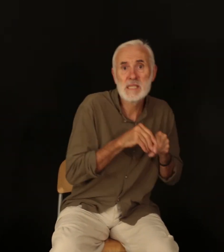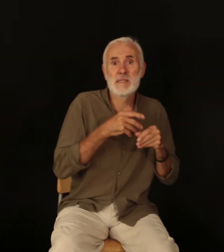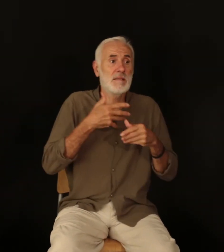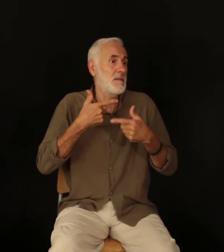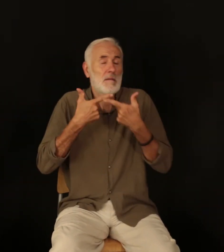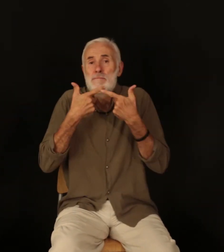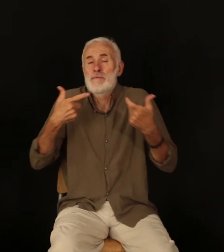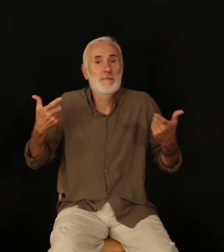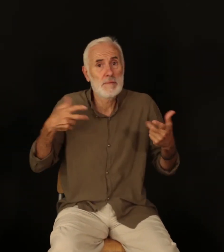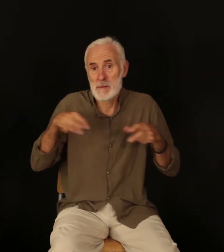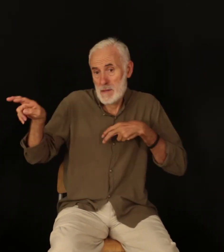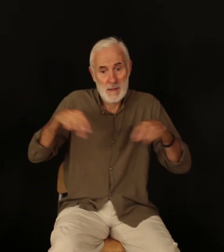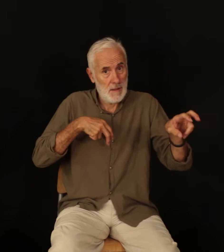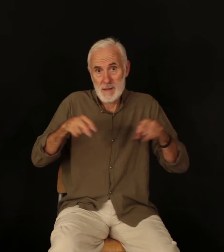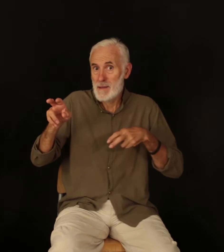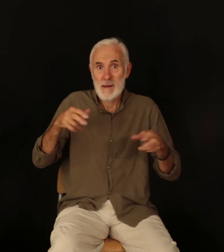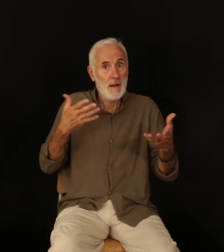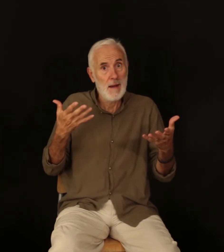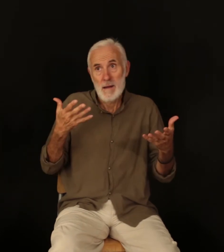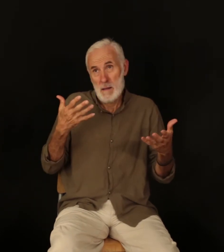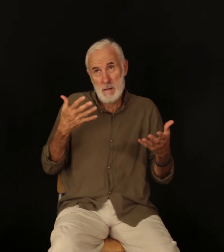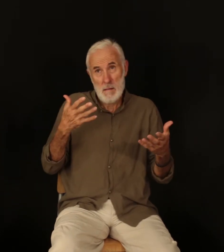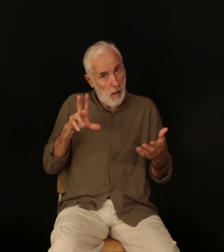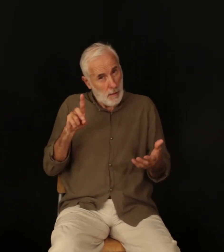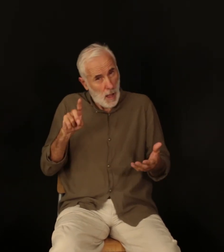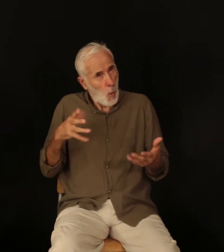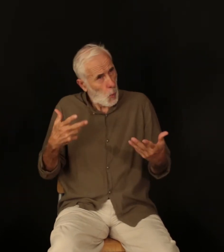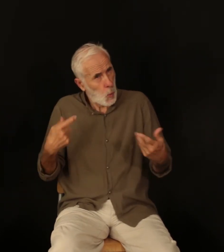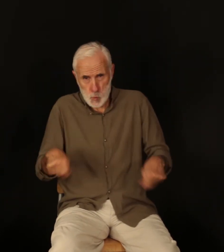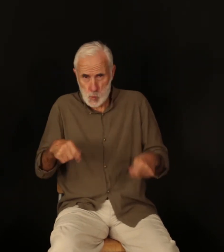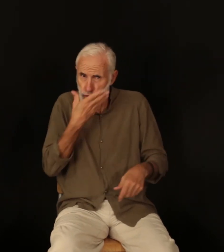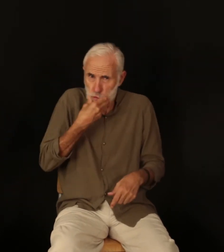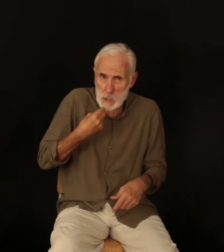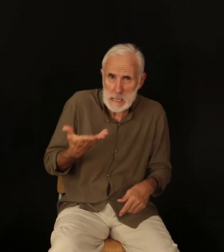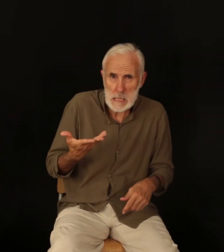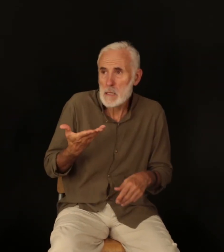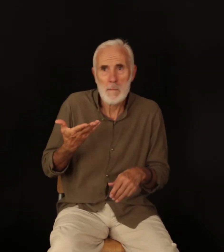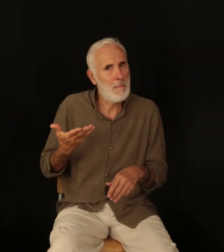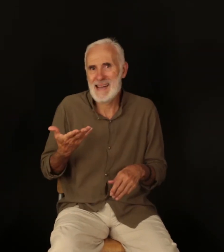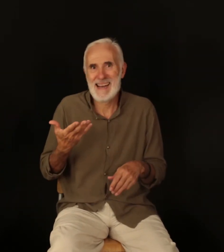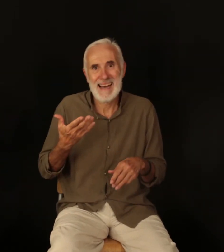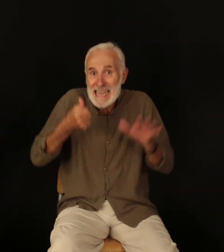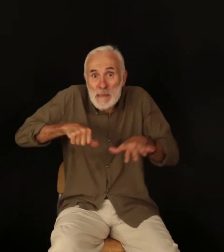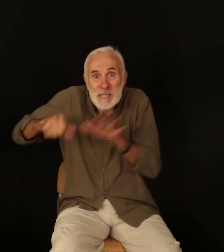tâche par les différentes personnes, bien qu'on soit une trentaine, ne suffit pas à produire une revue tous les 6 mois.